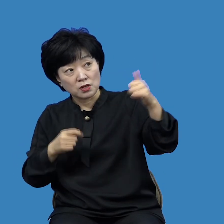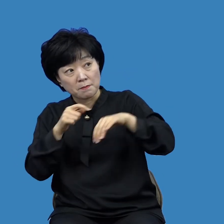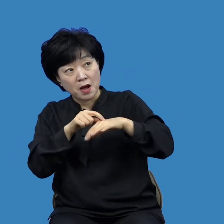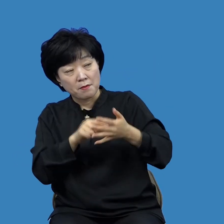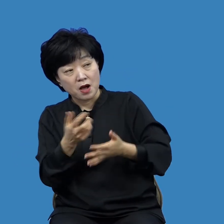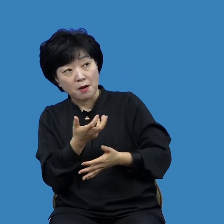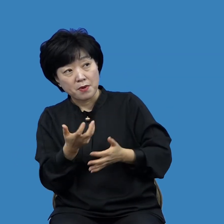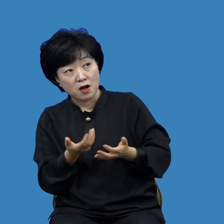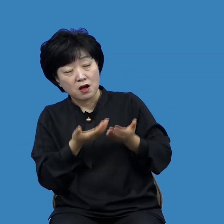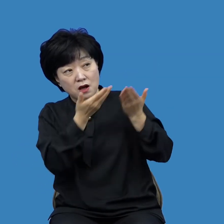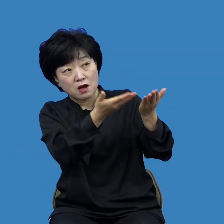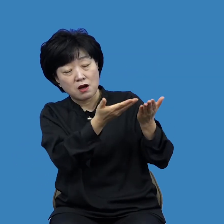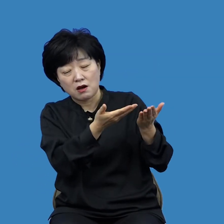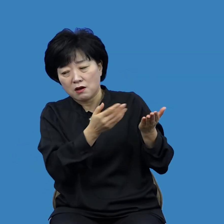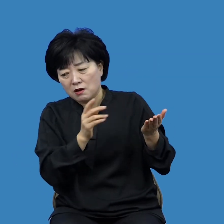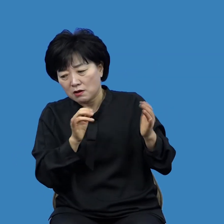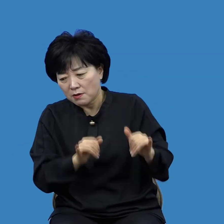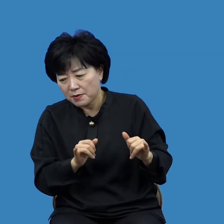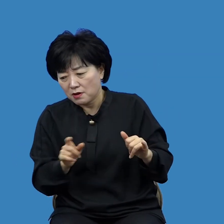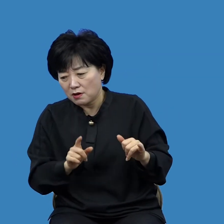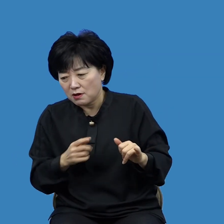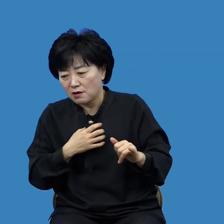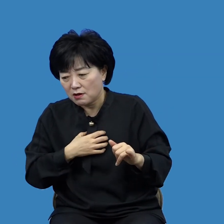대한 생각을 하라 그러는 거예요. 그래서